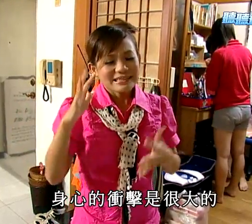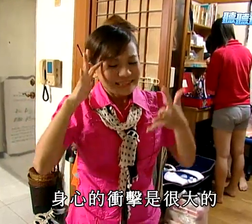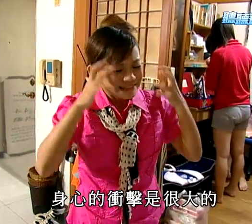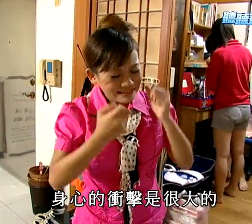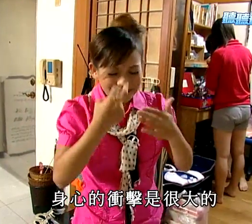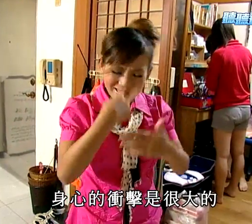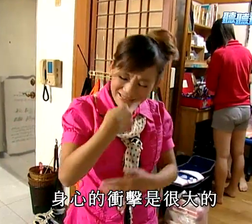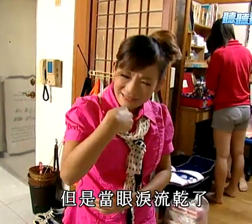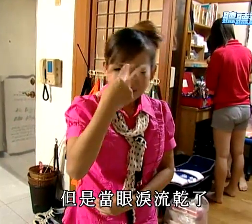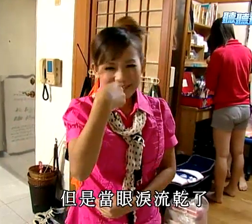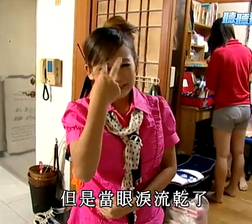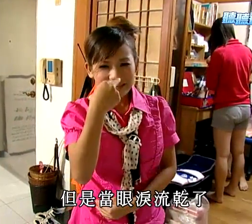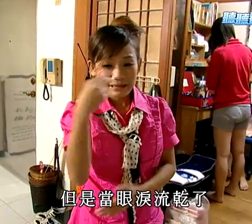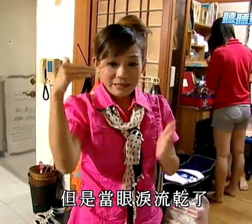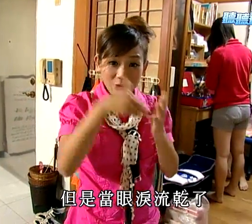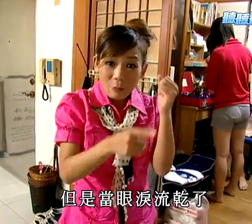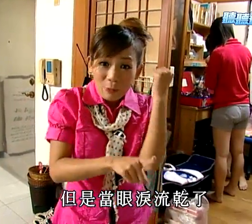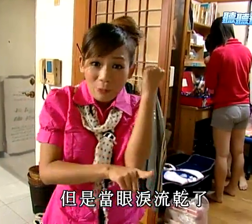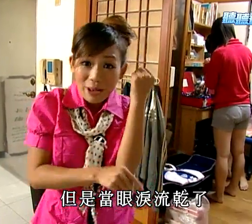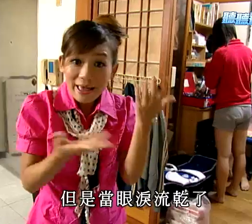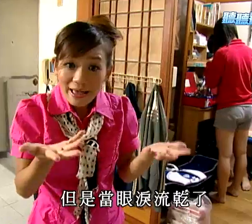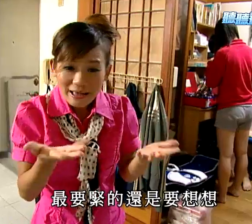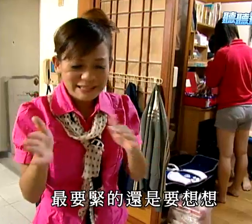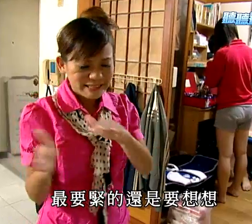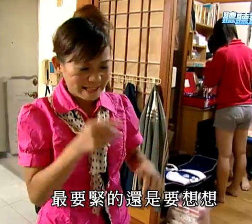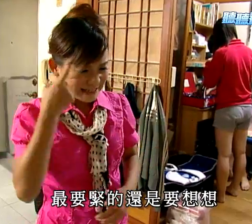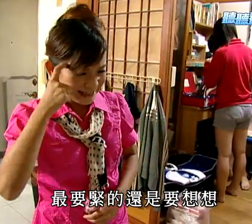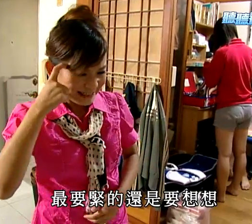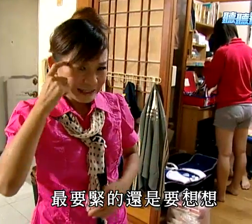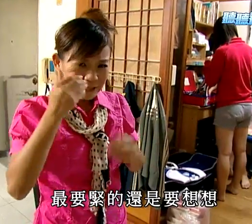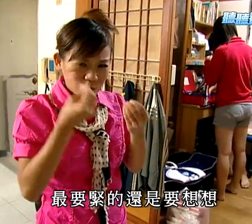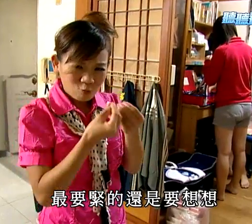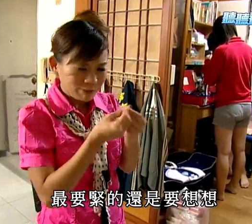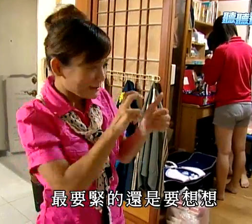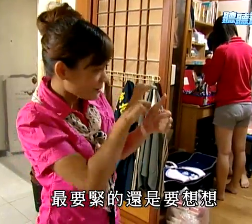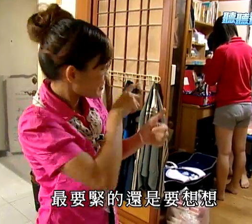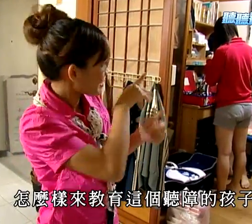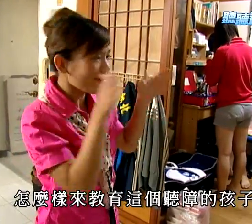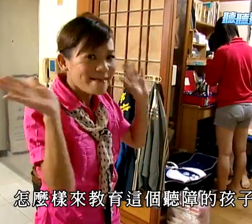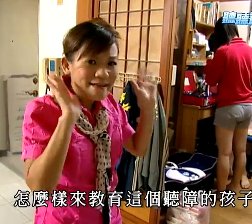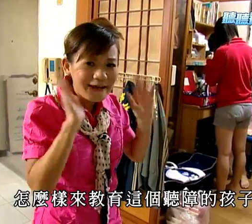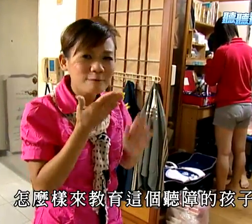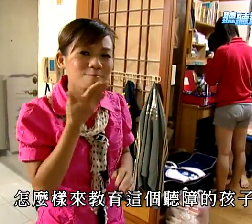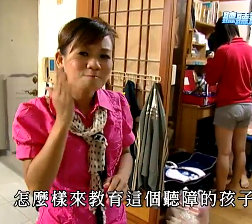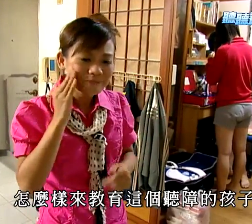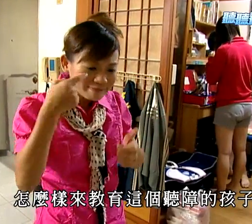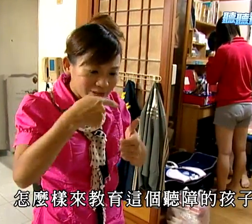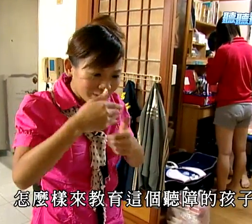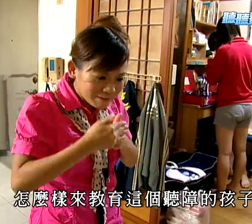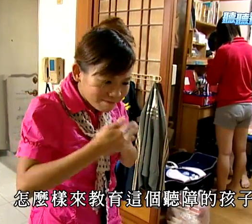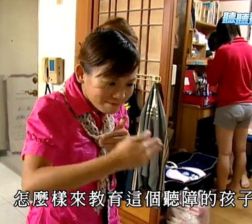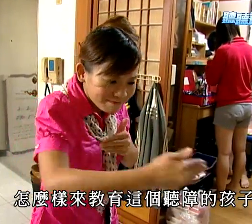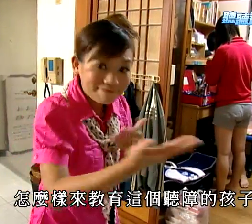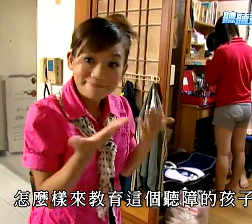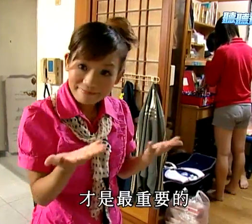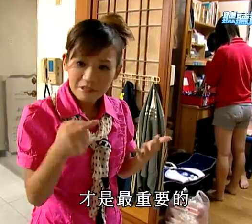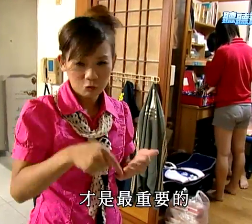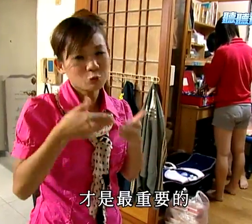的。但是当眼泪流干了，最要紧的还是要想想怎么样来教育这个听障的孩子才是最重